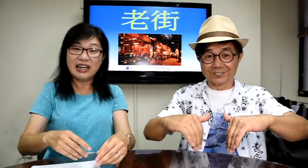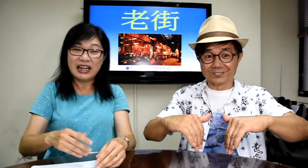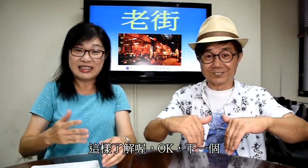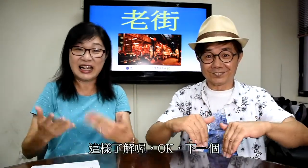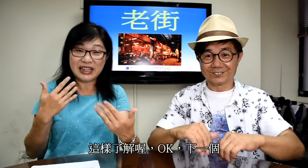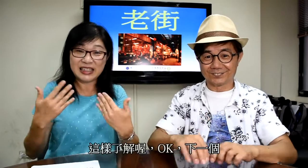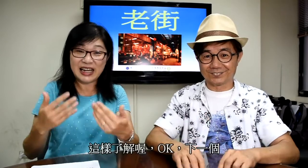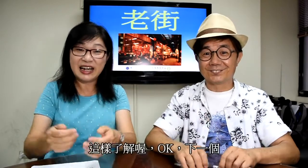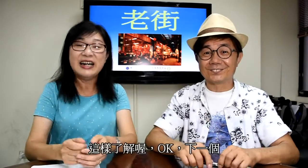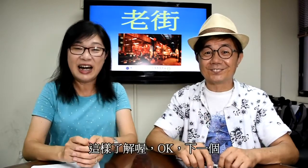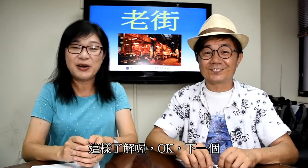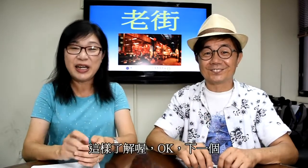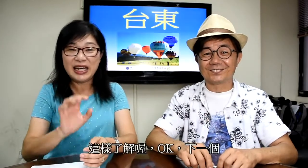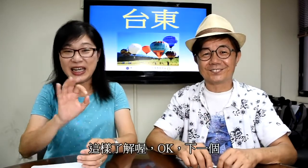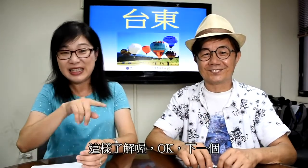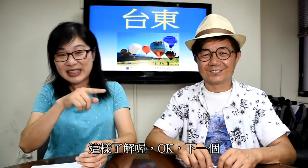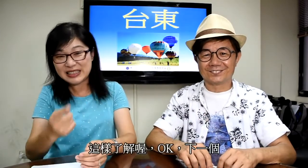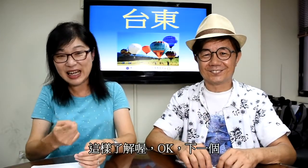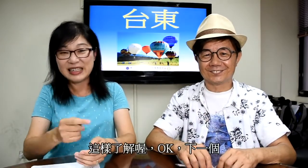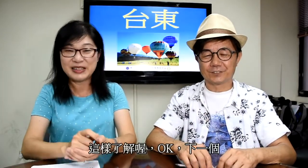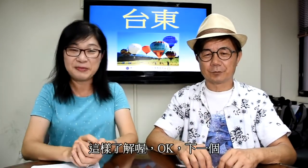这样了解哦 ，OK。下一个，